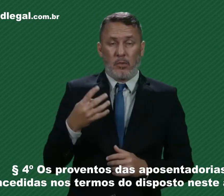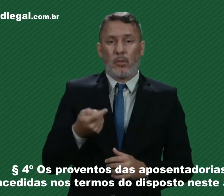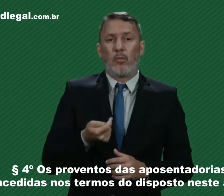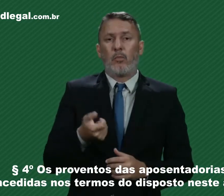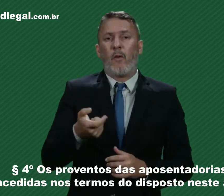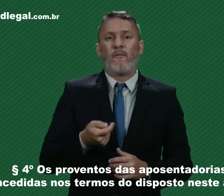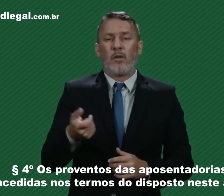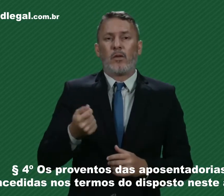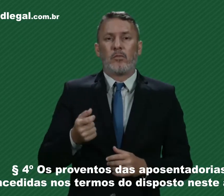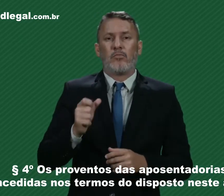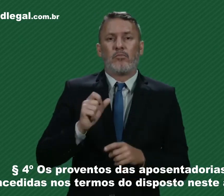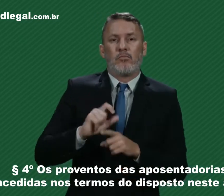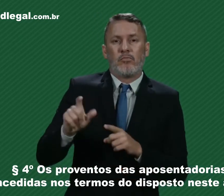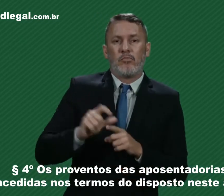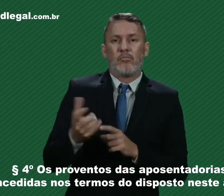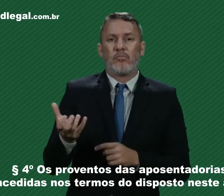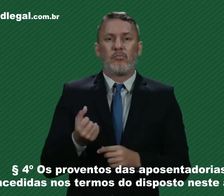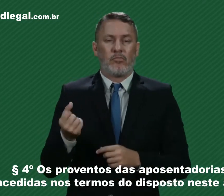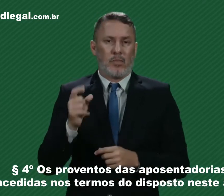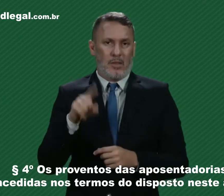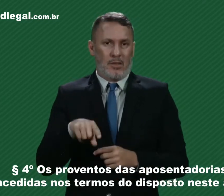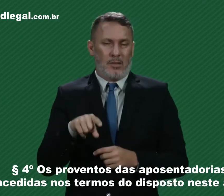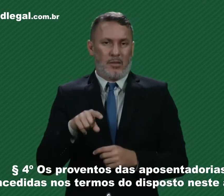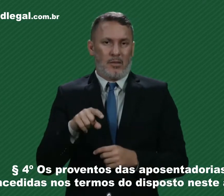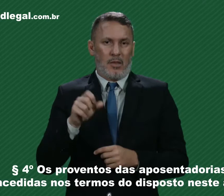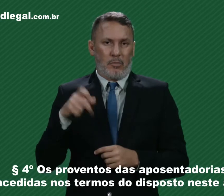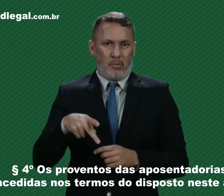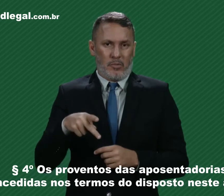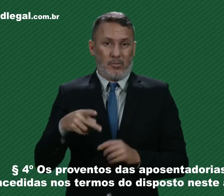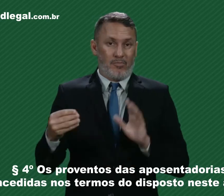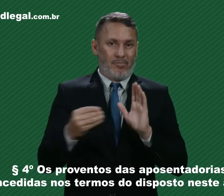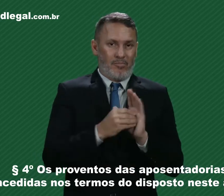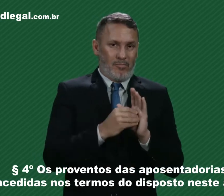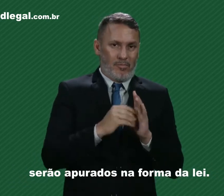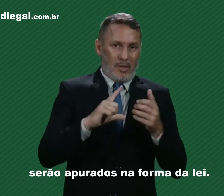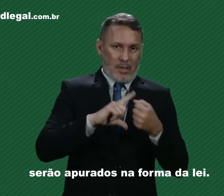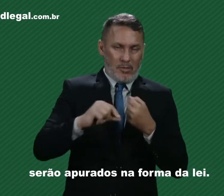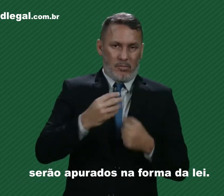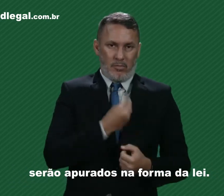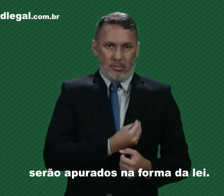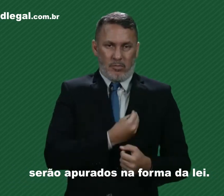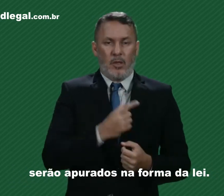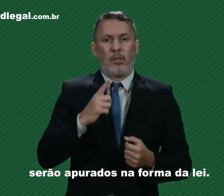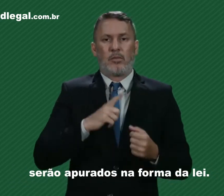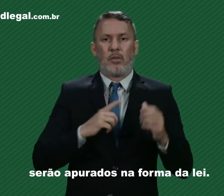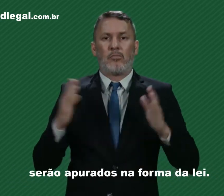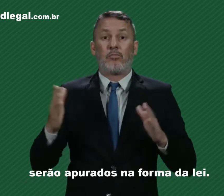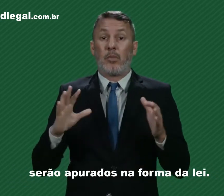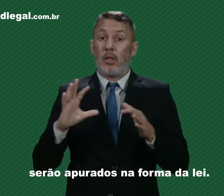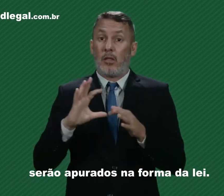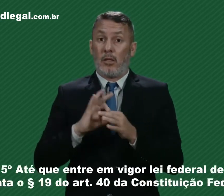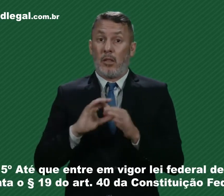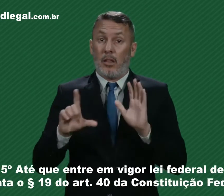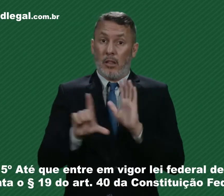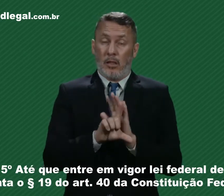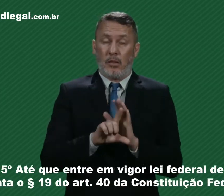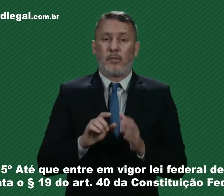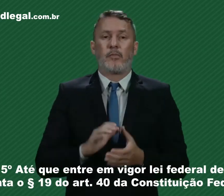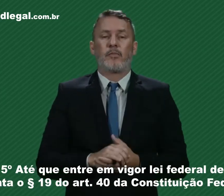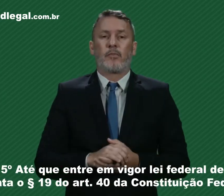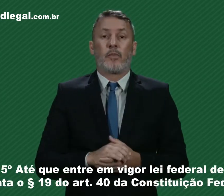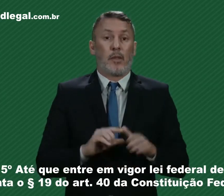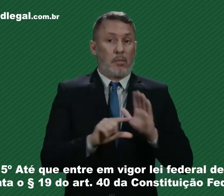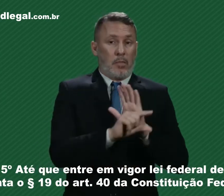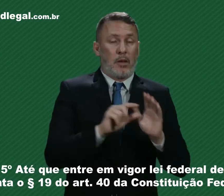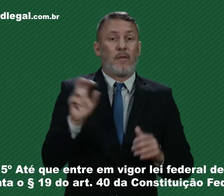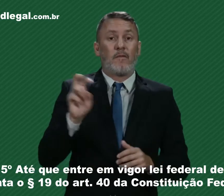das aposentadorias concedidas nos termos do disposto neste artigo serão apurados na forma da lei. Parágrafo